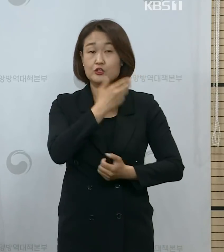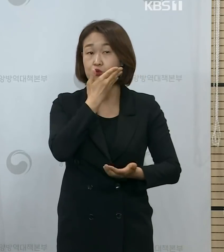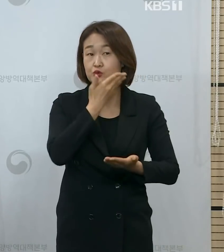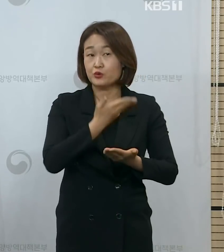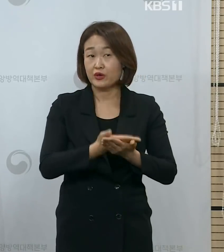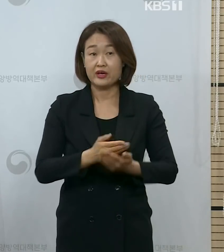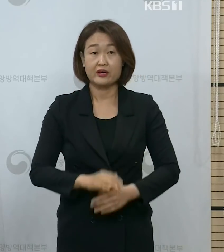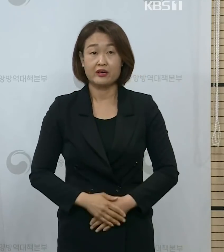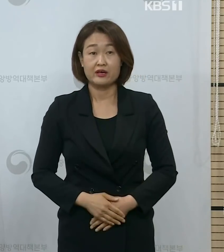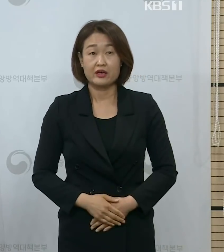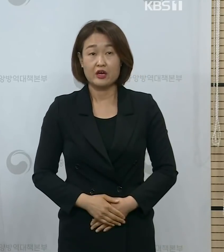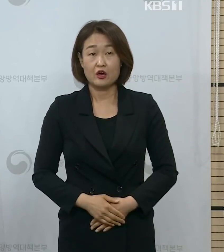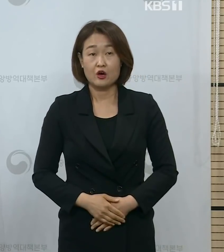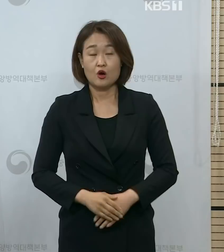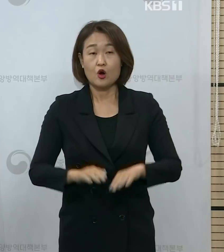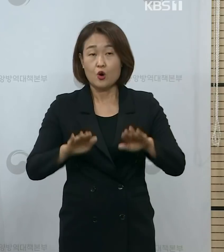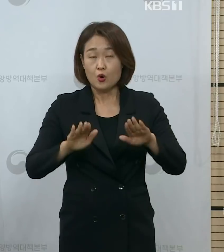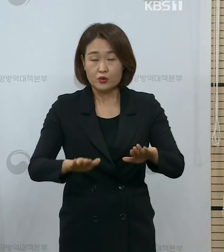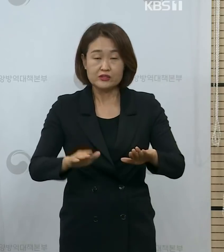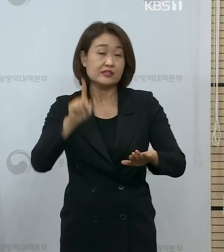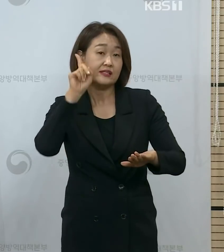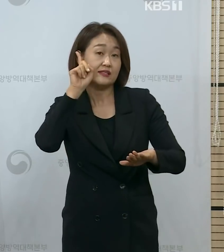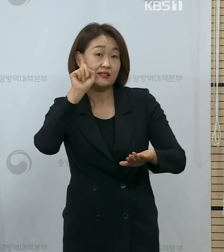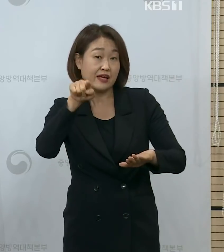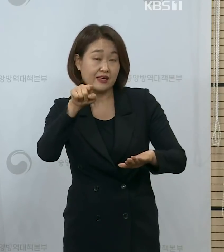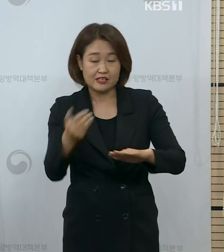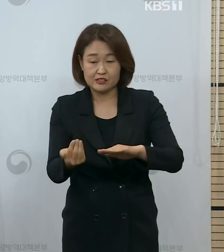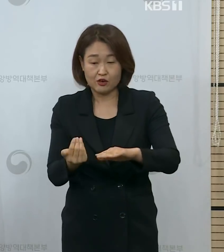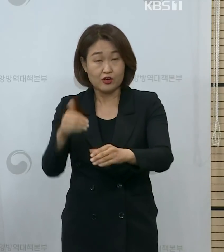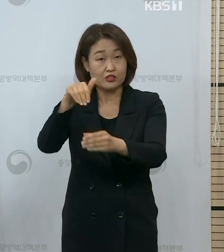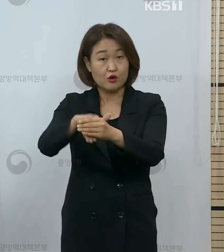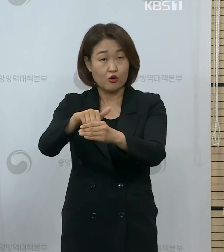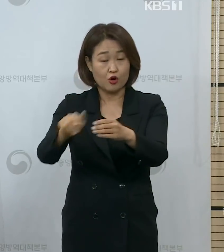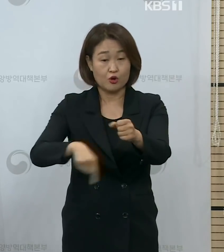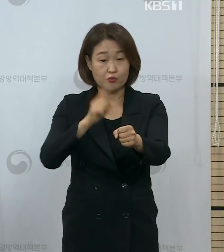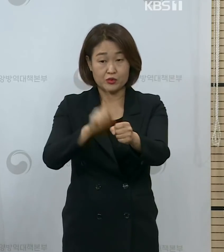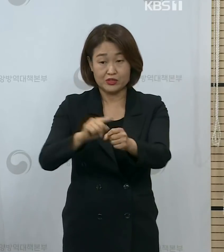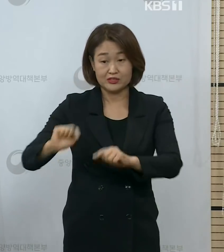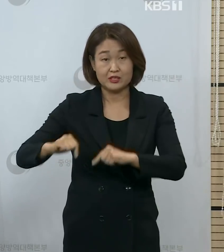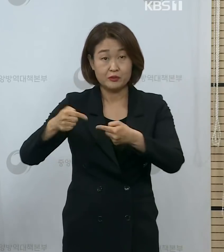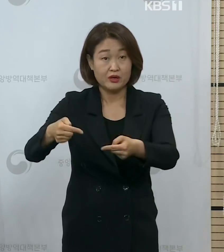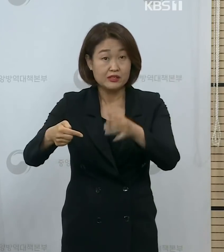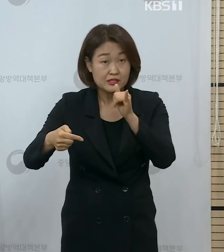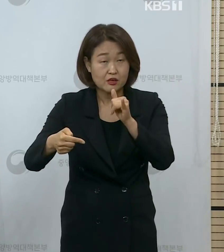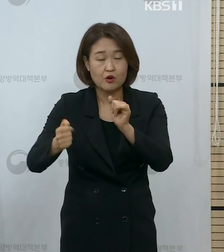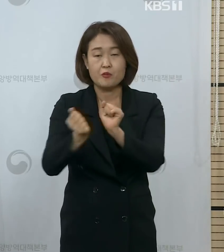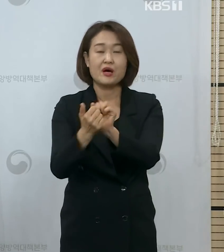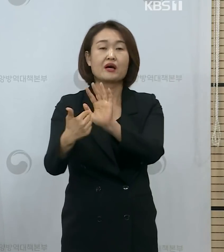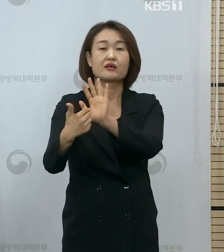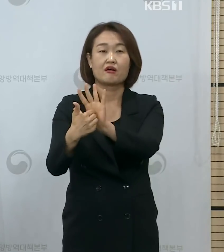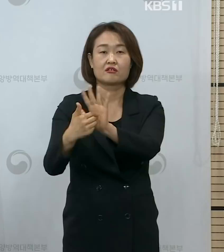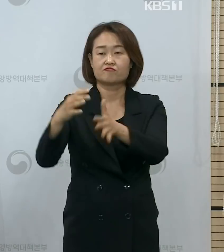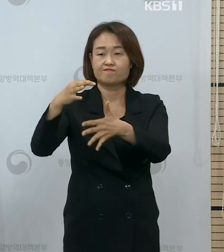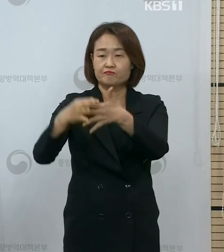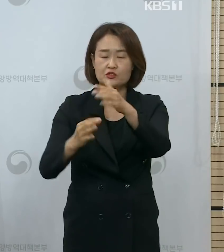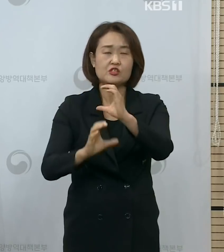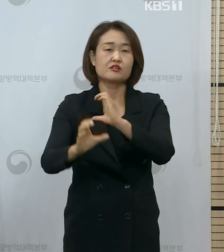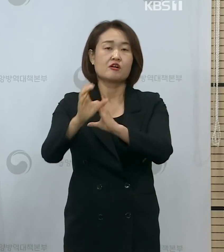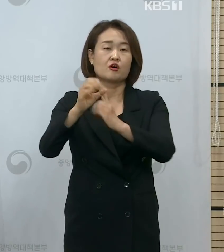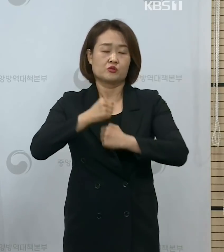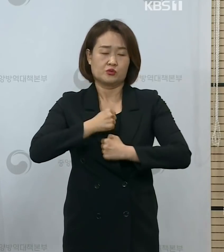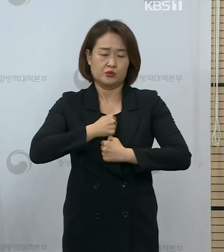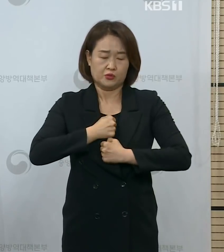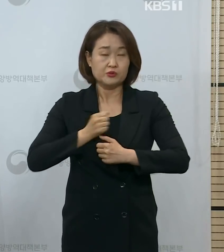오늘부터 이틀간 진행되는 재보궐선거 사전투표에 참여하는 국민들께 방역수칙을 준수해 주실 것을 당부를